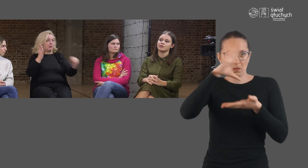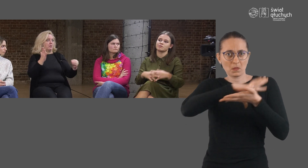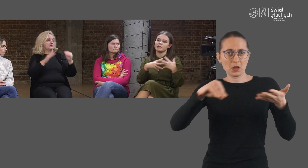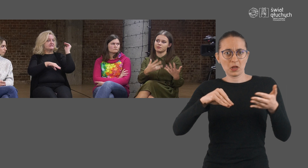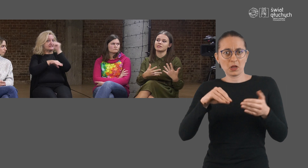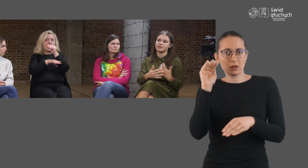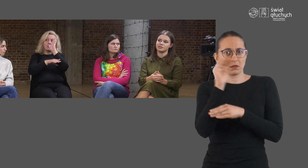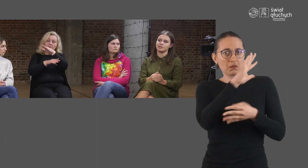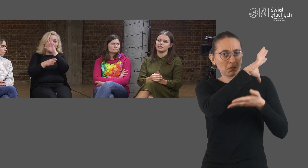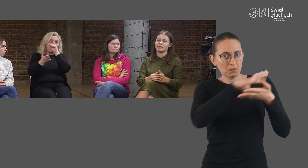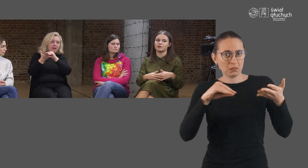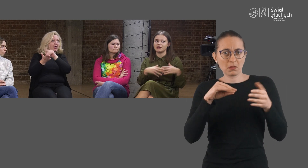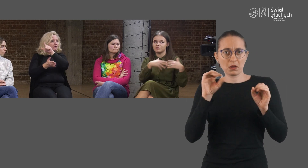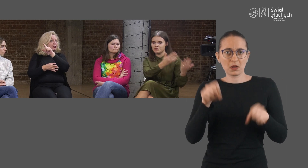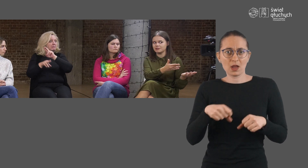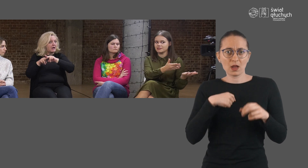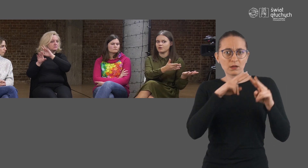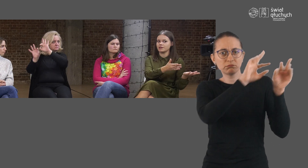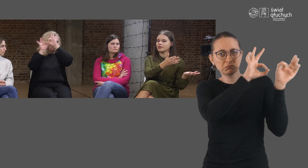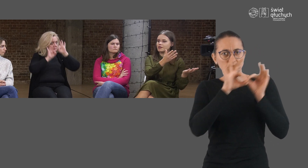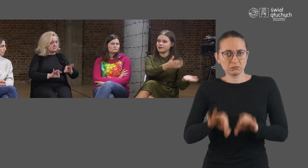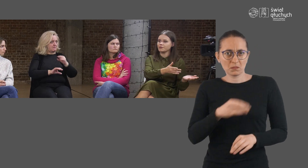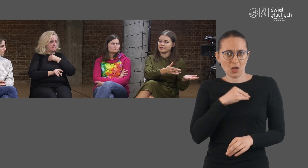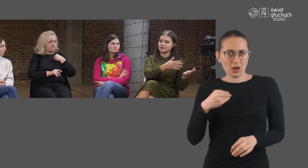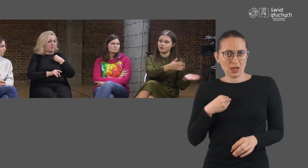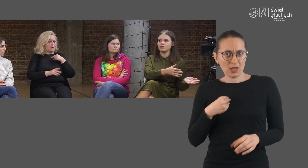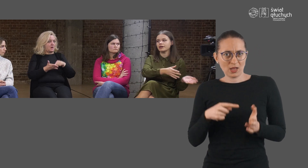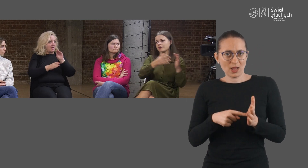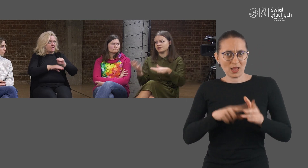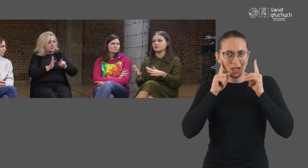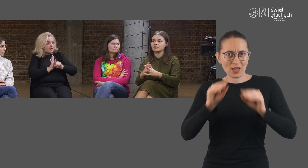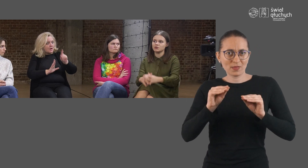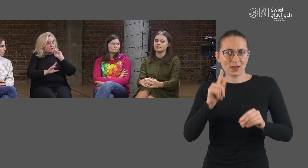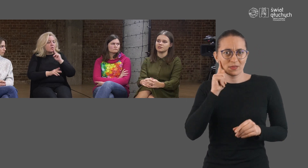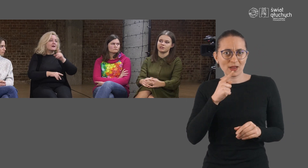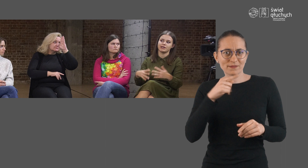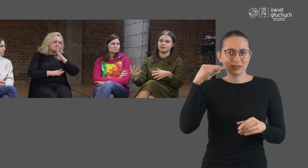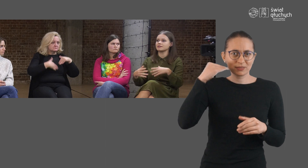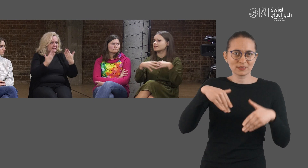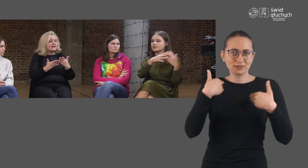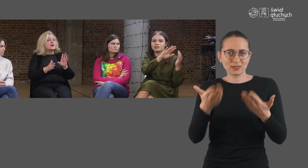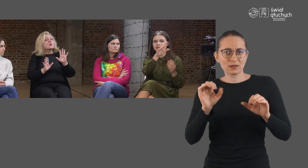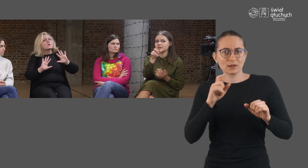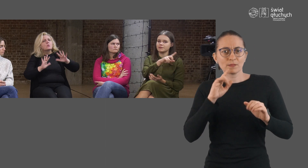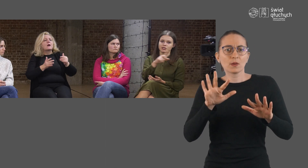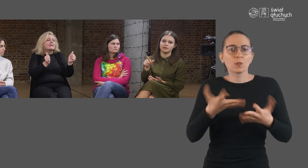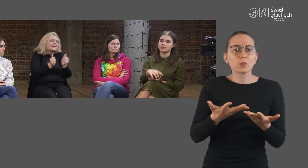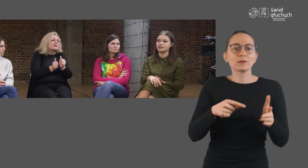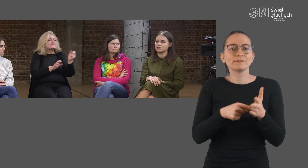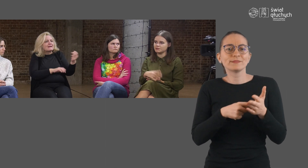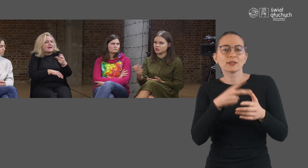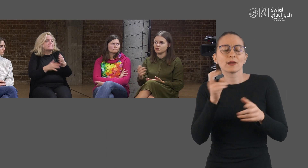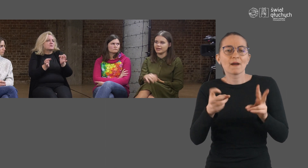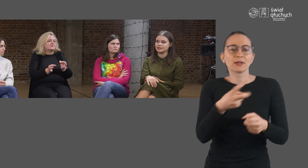zachodu, tak? Już mają dostępne narzędzia, aby ułatwić właśnie ze strony edukację dla głuchych, ale też słabosłyszących, czyli asystent, jakieś napisy